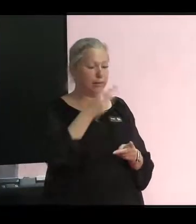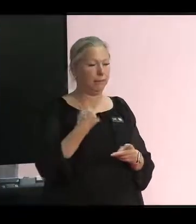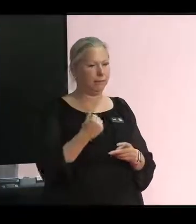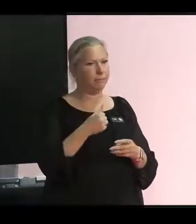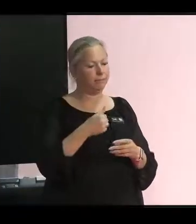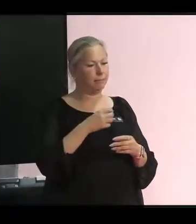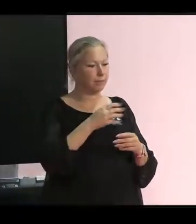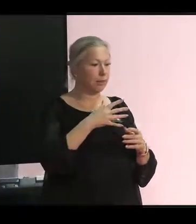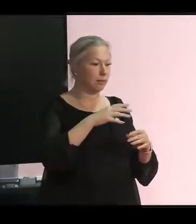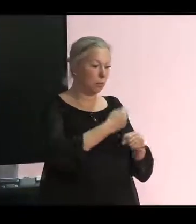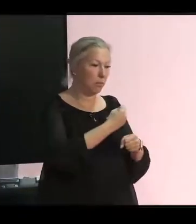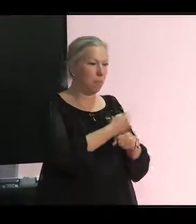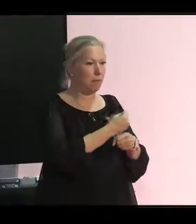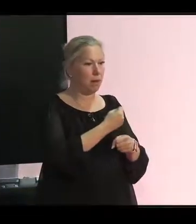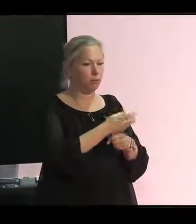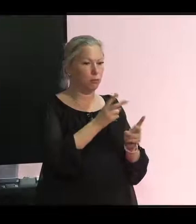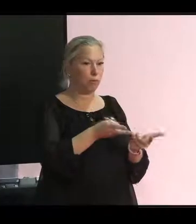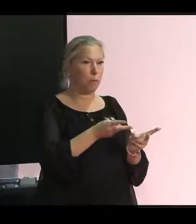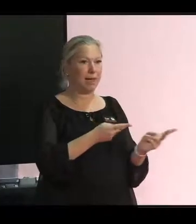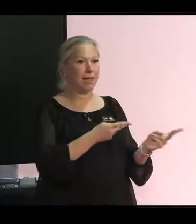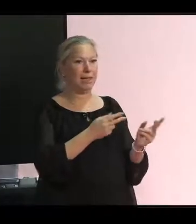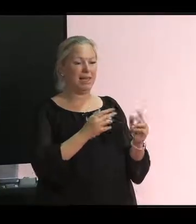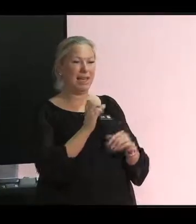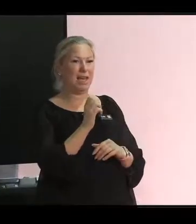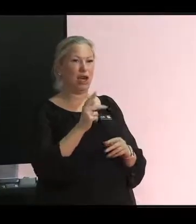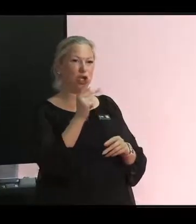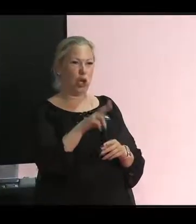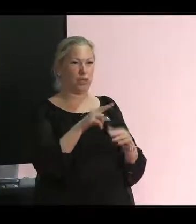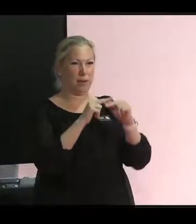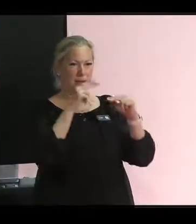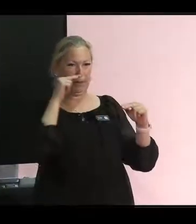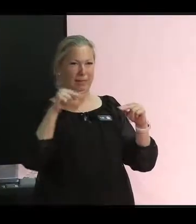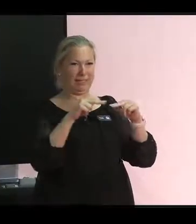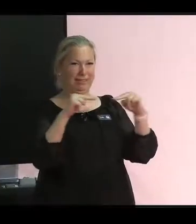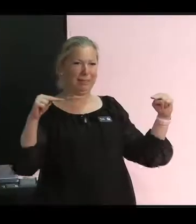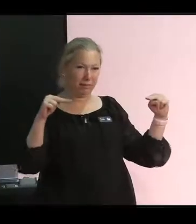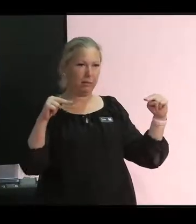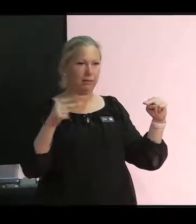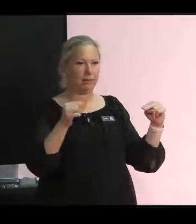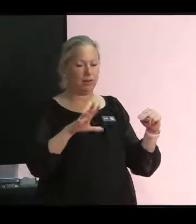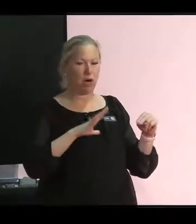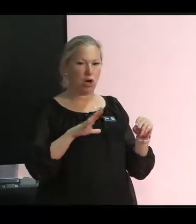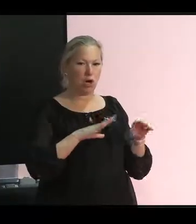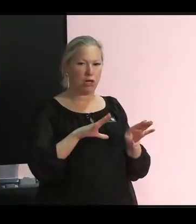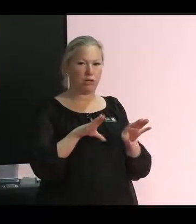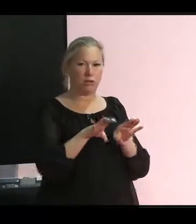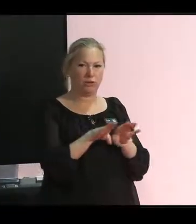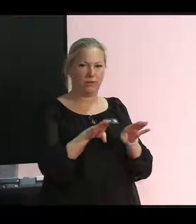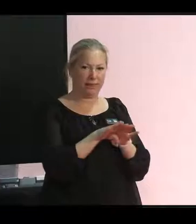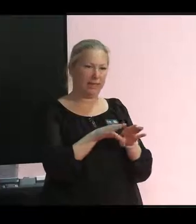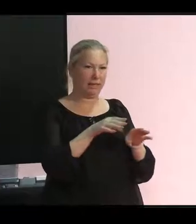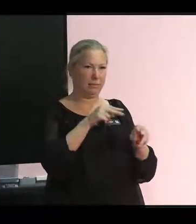jobbar lite som man har gjort med genderperspektivet till exempel. Där man liksom har twin track approach. Man